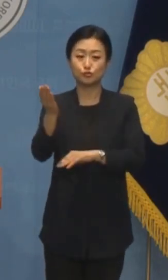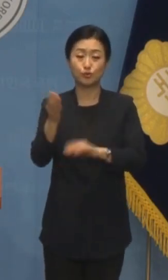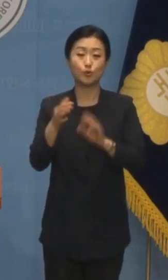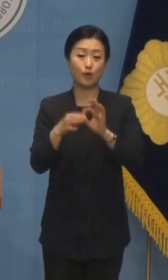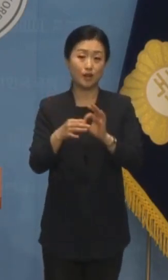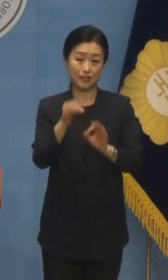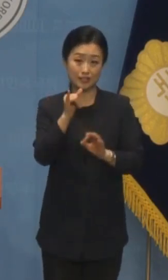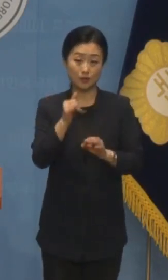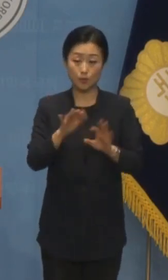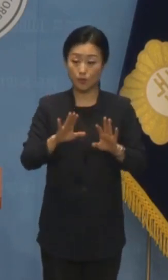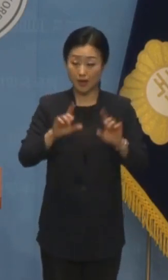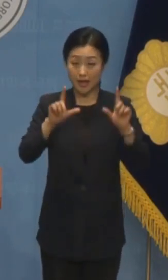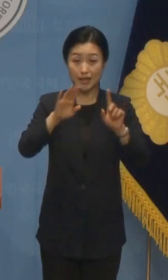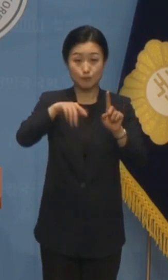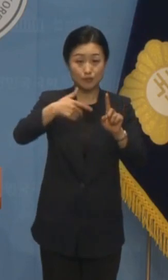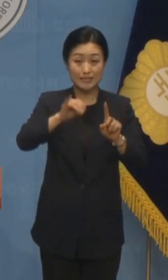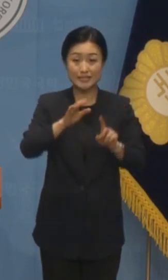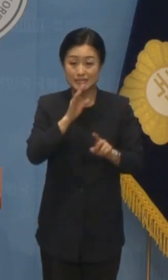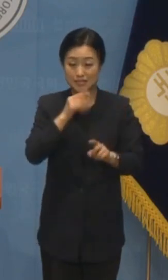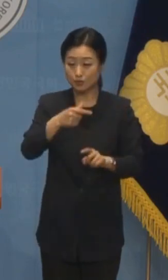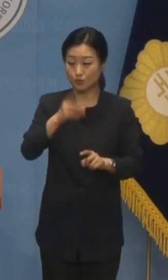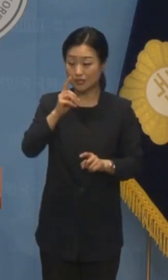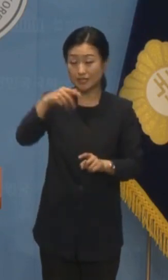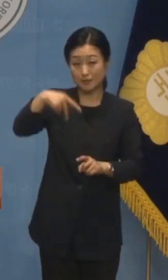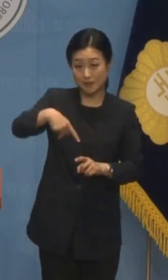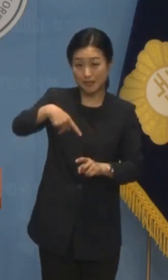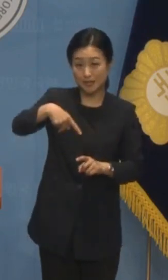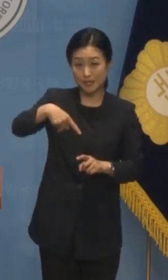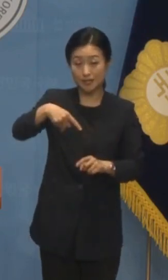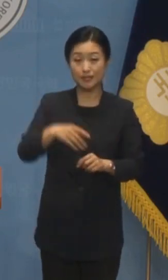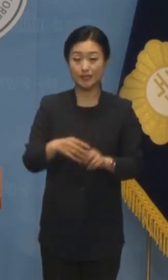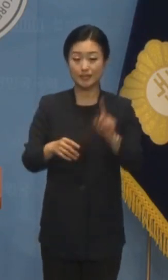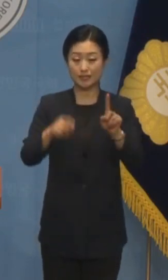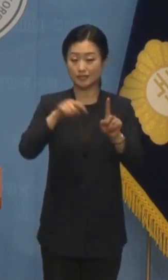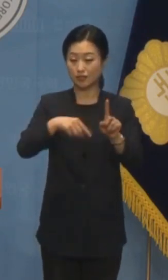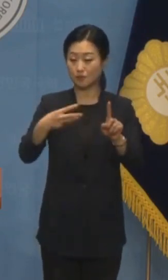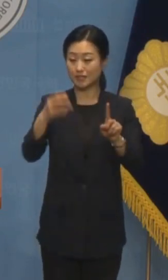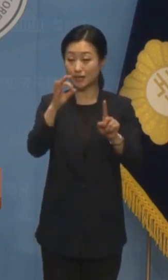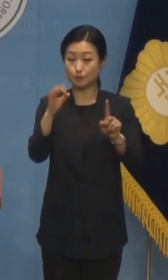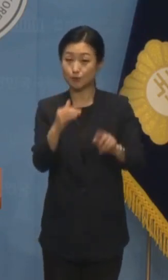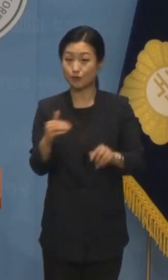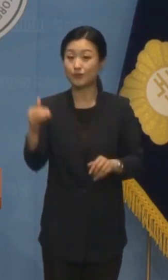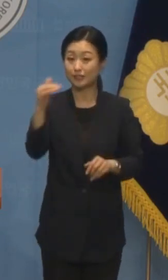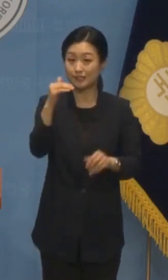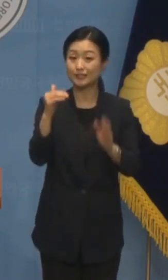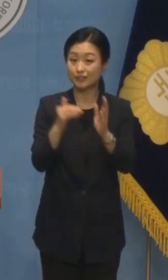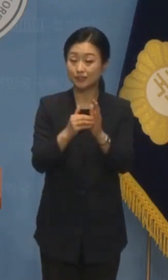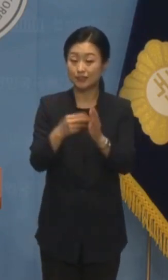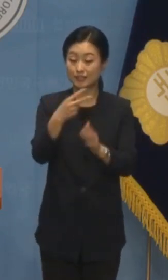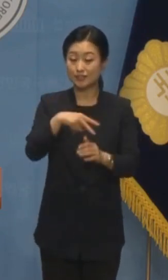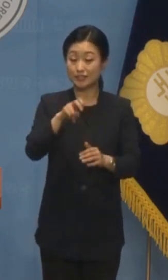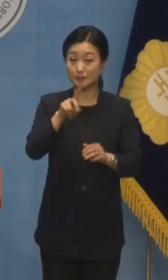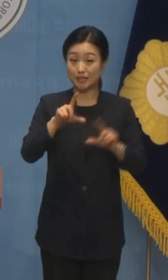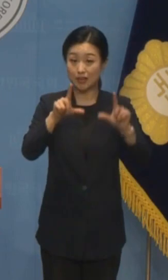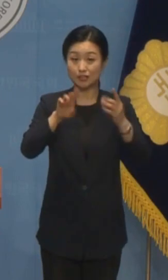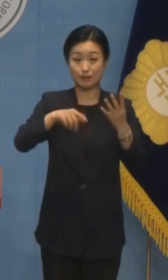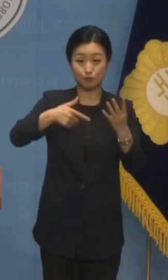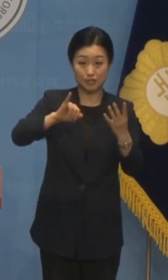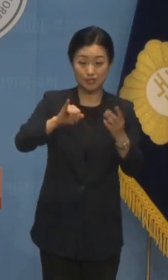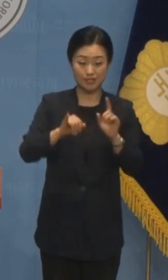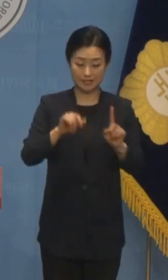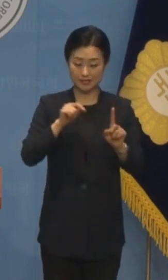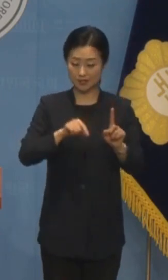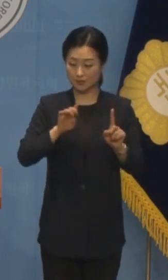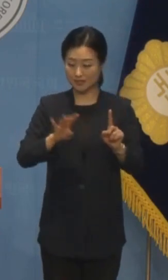성장인데요. 올해 1분기 실질 GDP 성장률은 직전 분기 대비 1.3%입니다. 2021년 4분기에